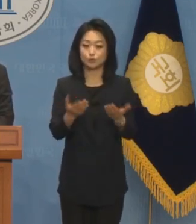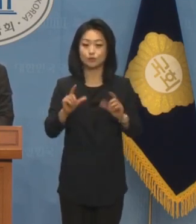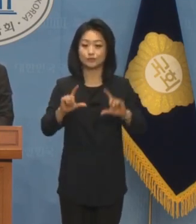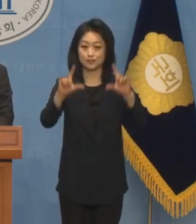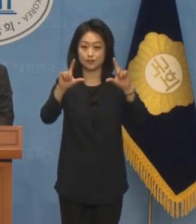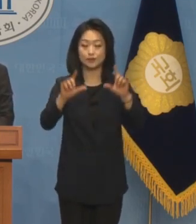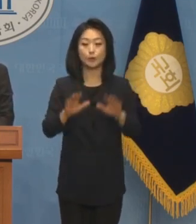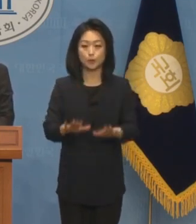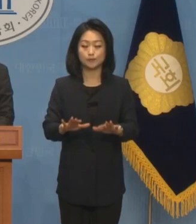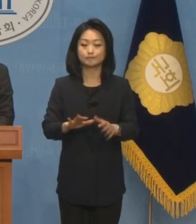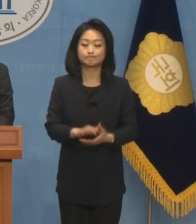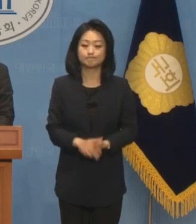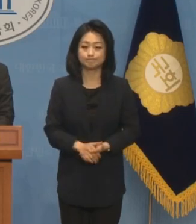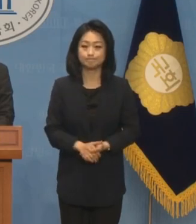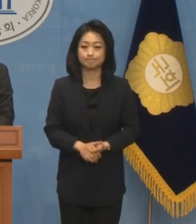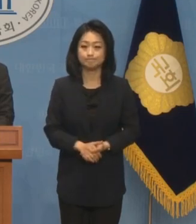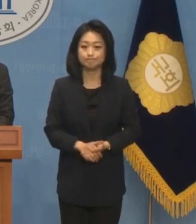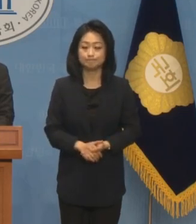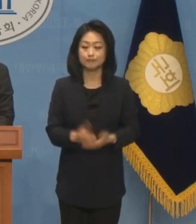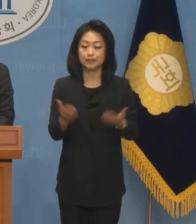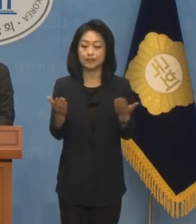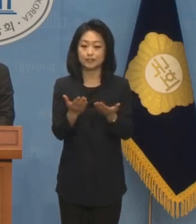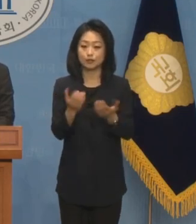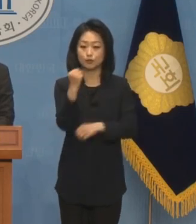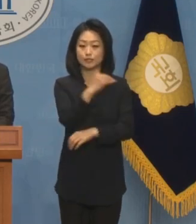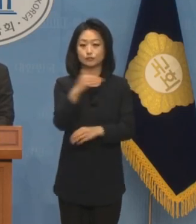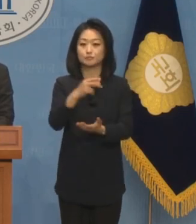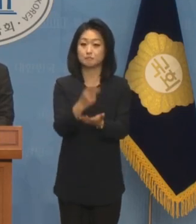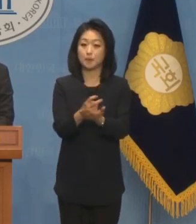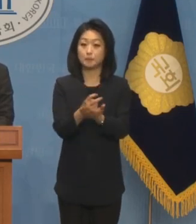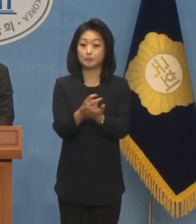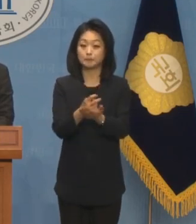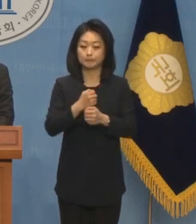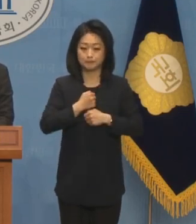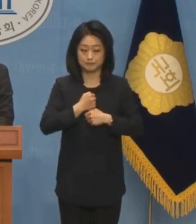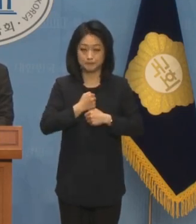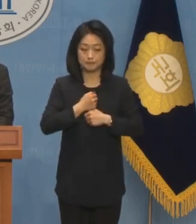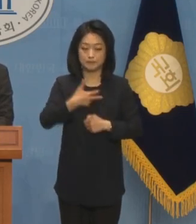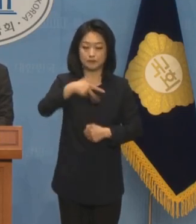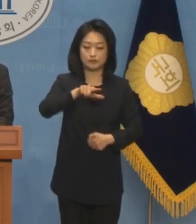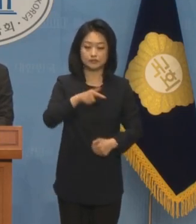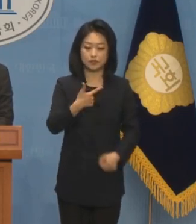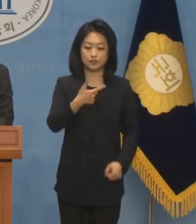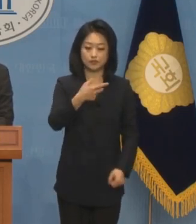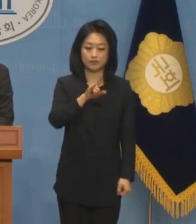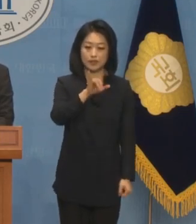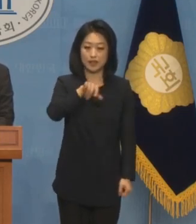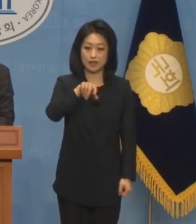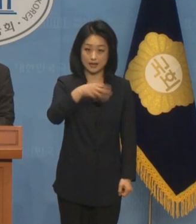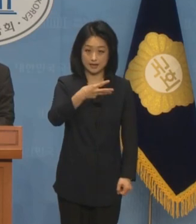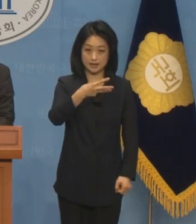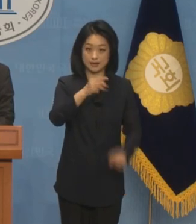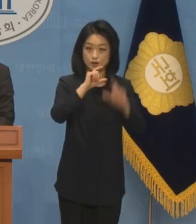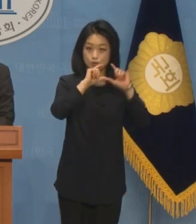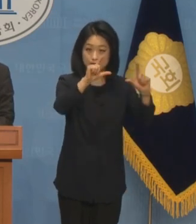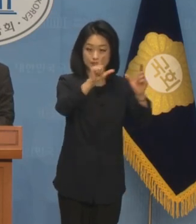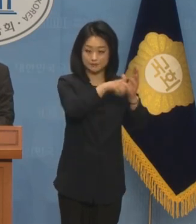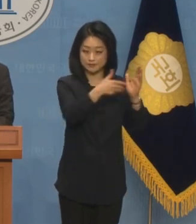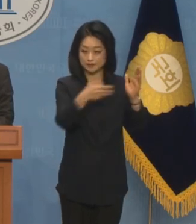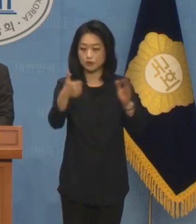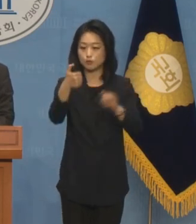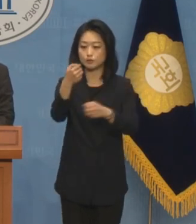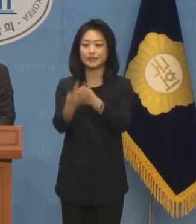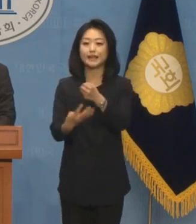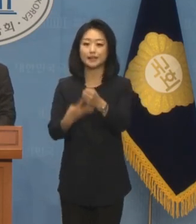노동절 있니다 글로 기준법을 준수하라는 전태일의 외침으로 54년이 지난 오늘